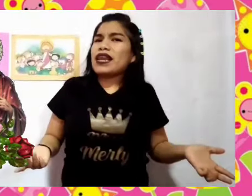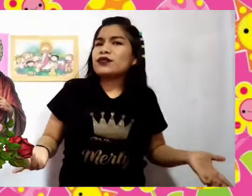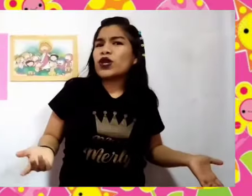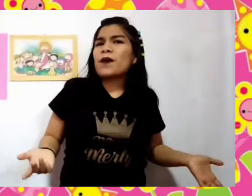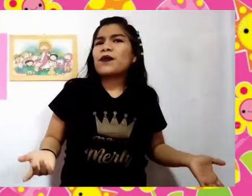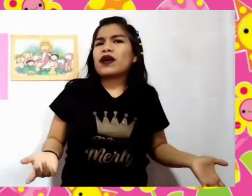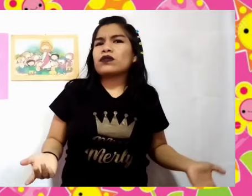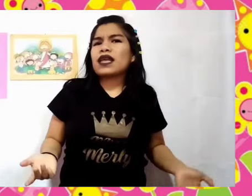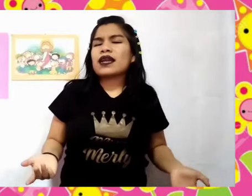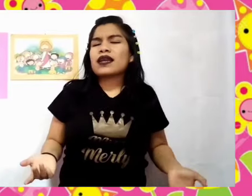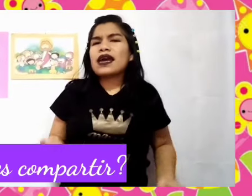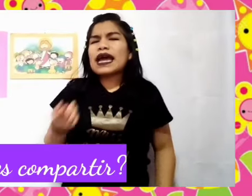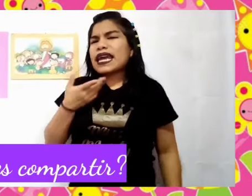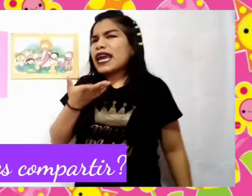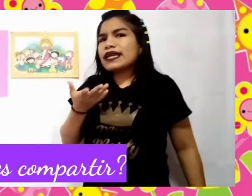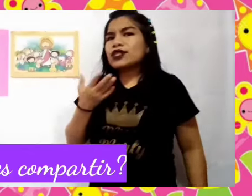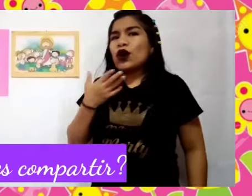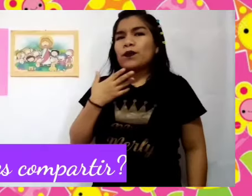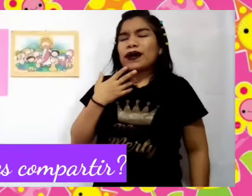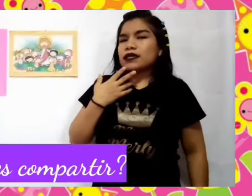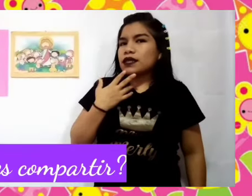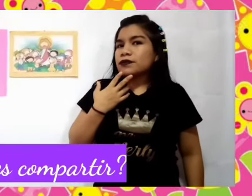Ahora les voy a preguntar, ¿qué es compartir?